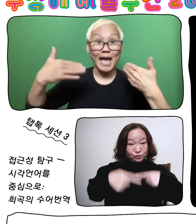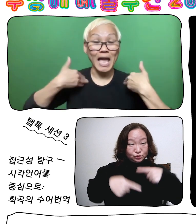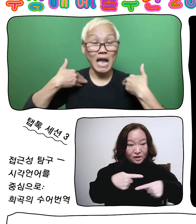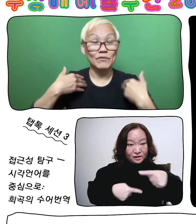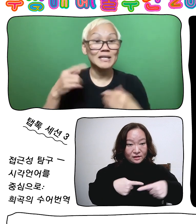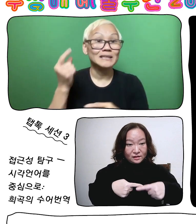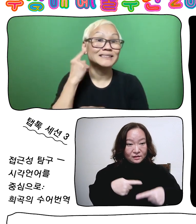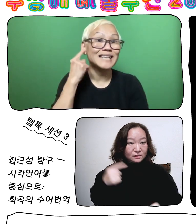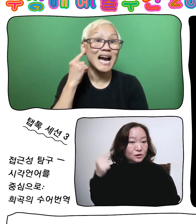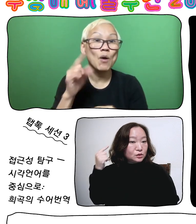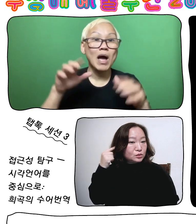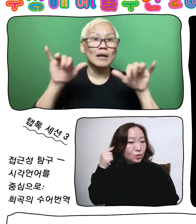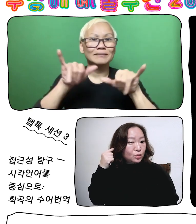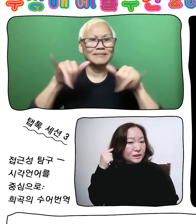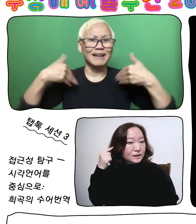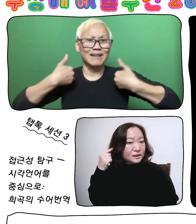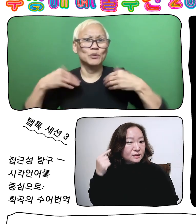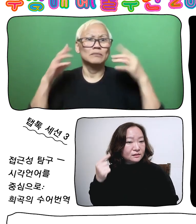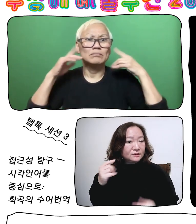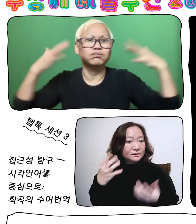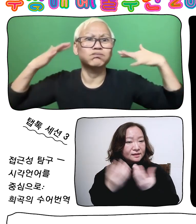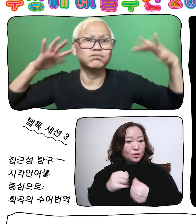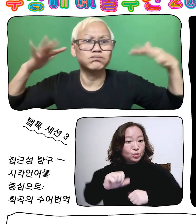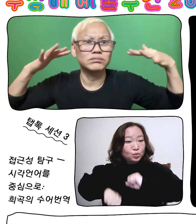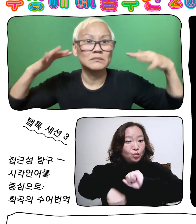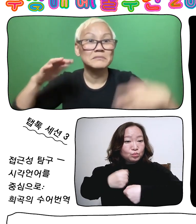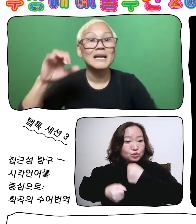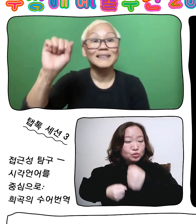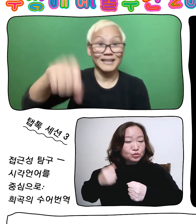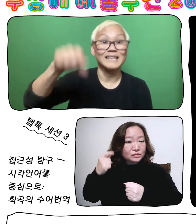ASL에도 의성어가 있을까요?